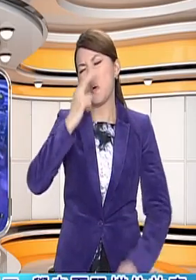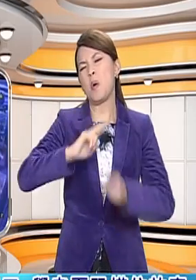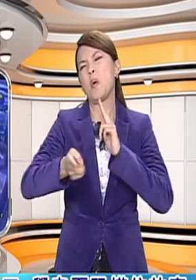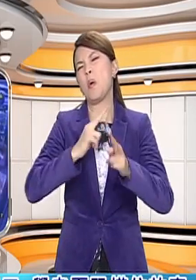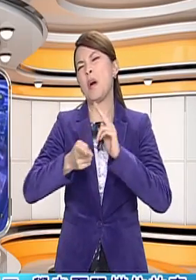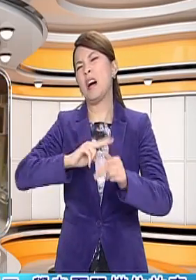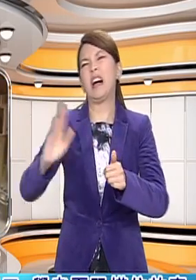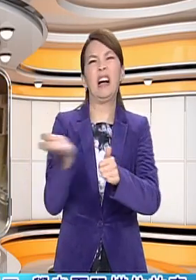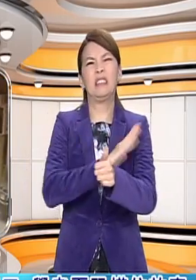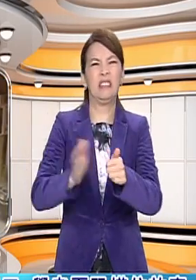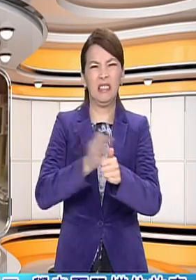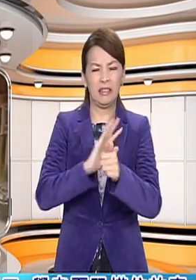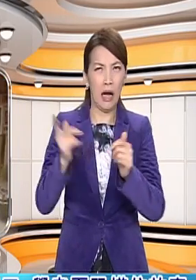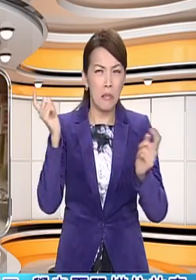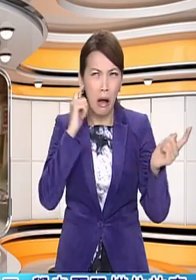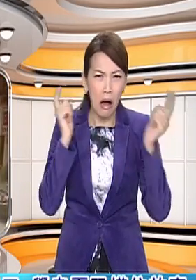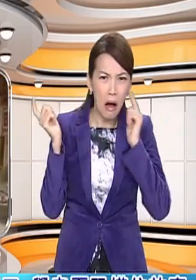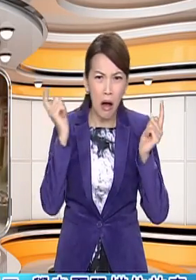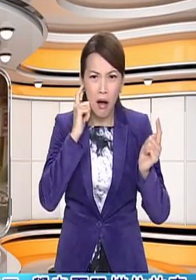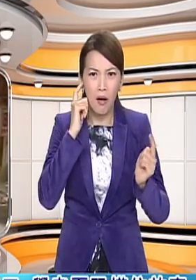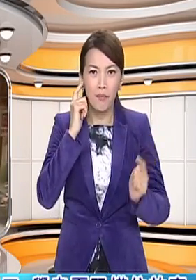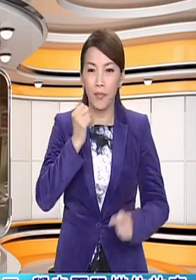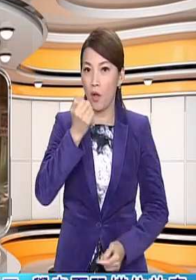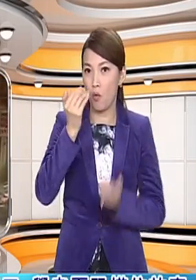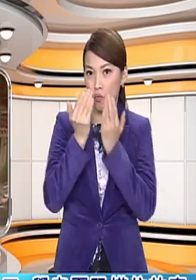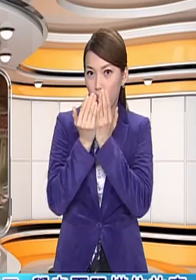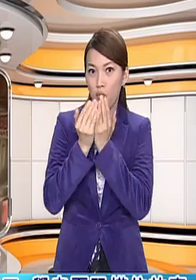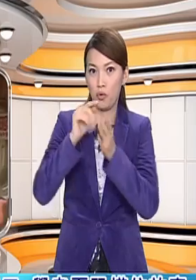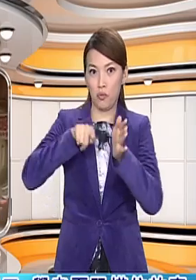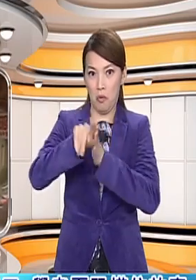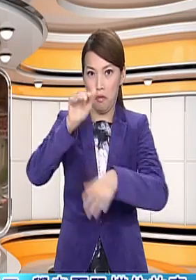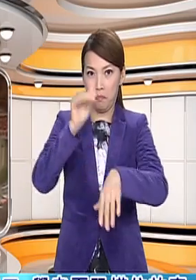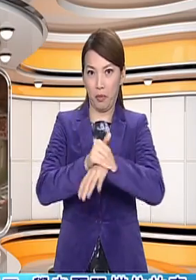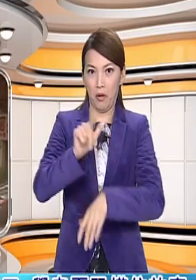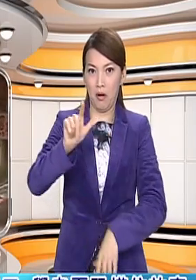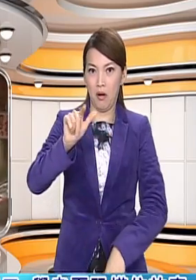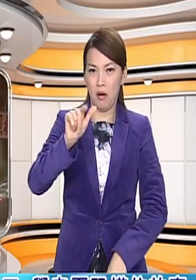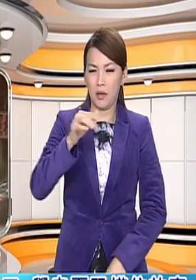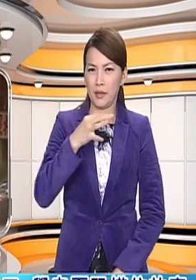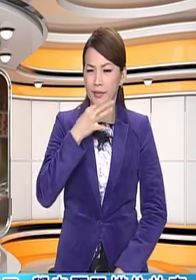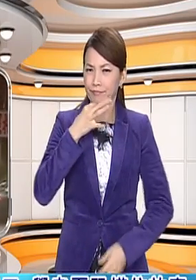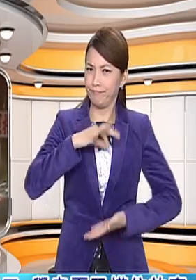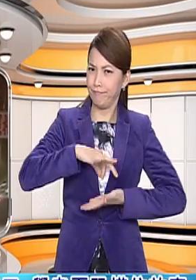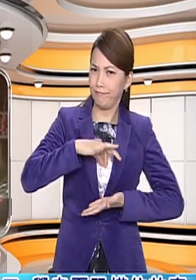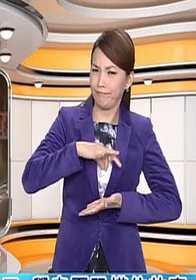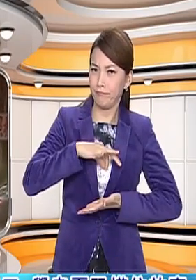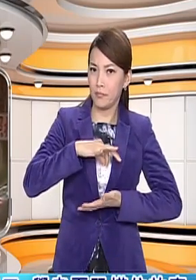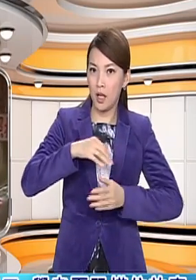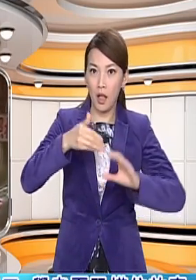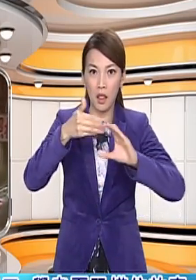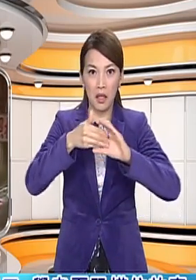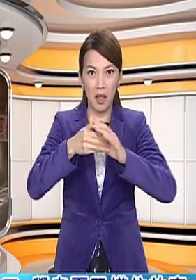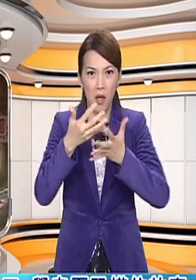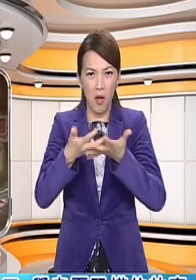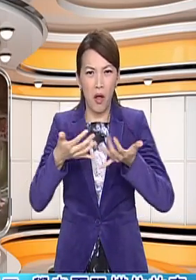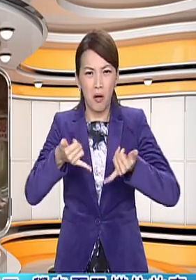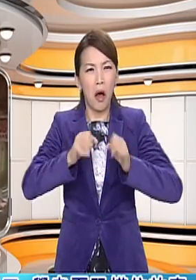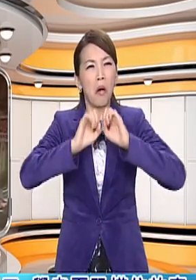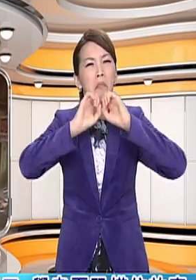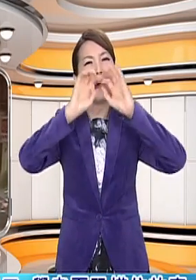件接二连三，学者担心透过各种管道不断的传播，挑起社会紧